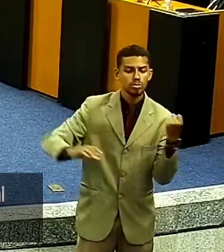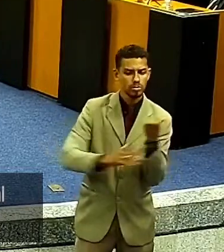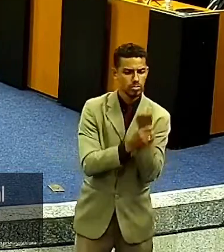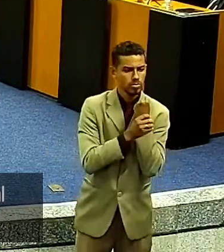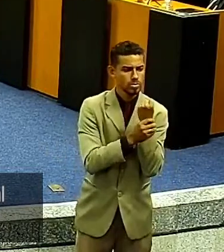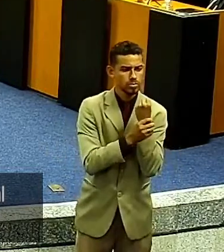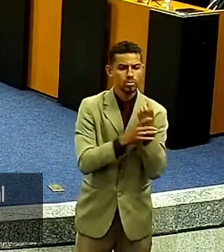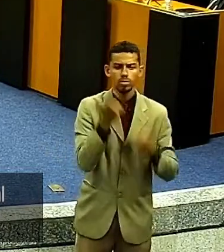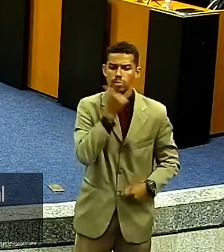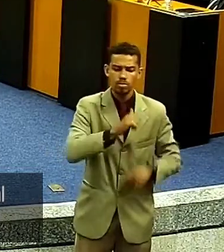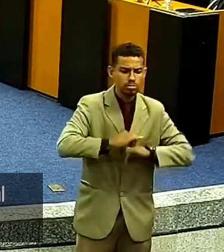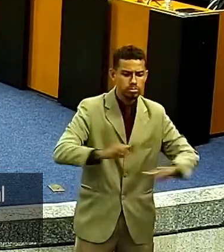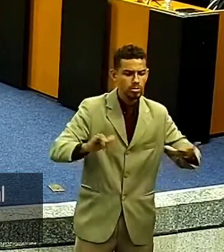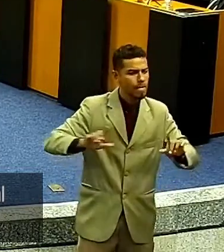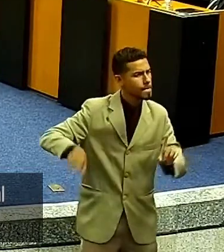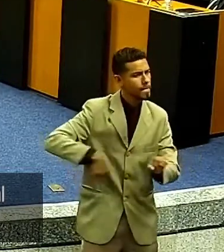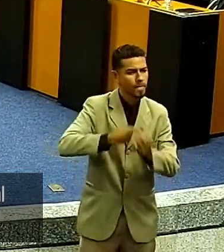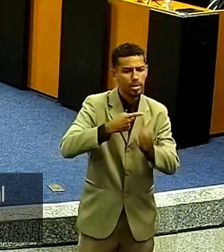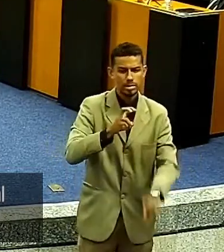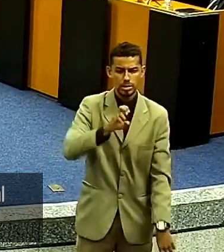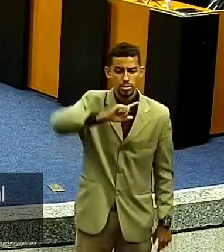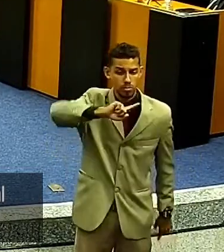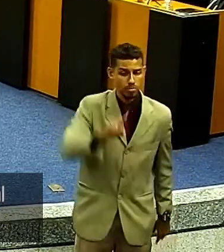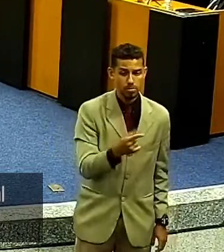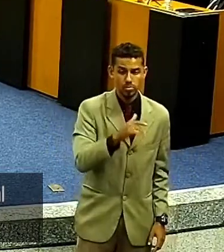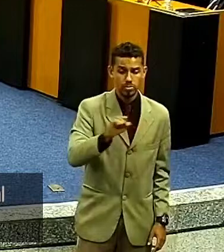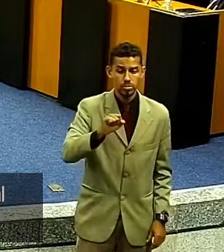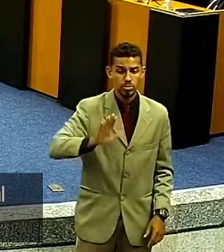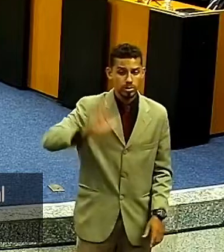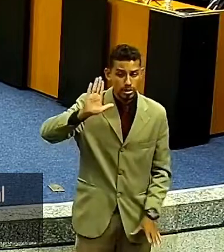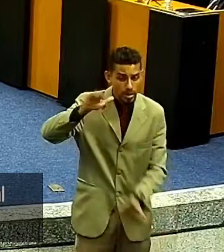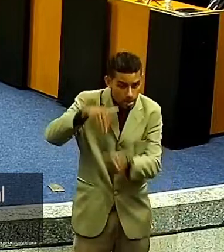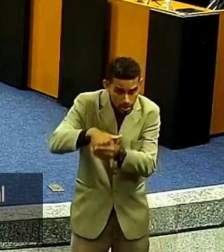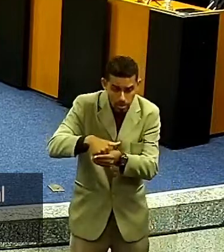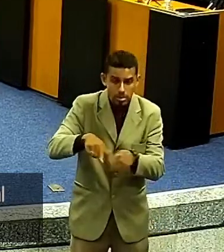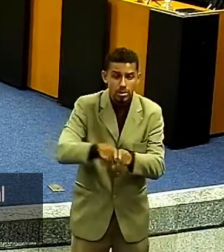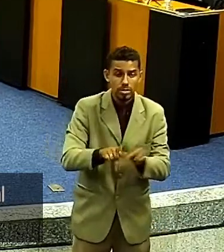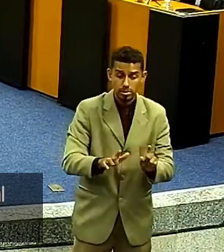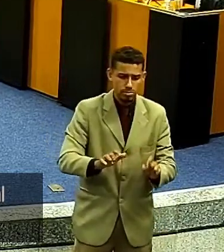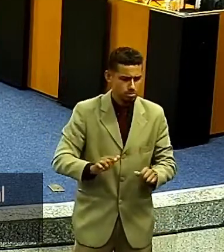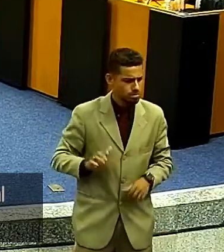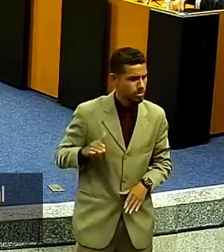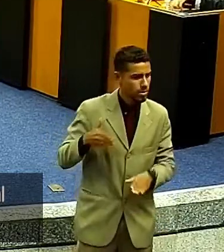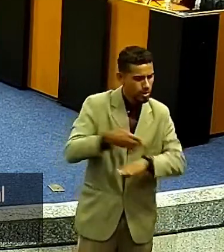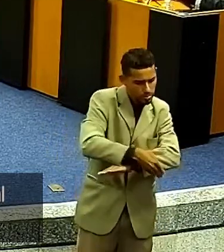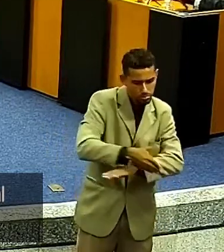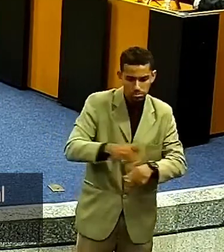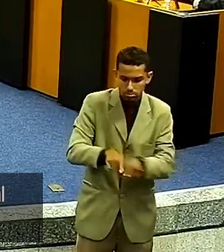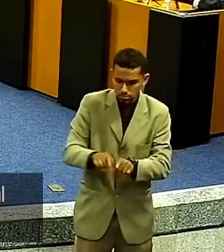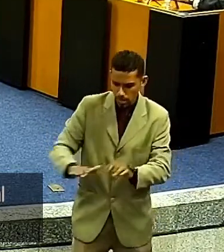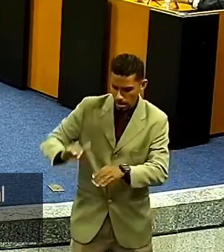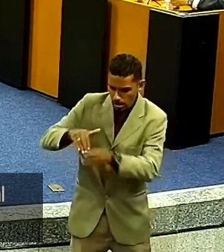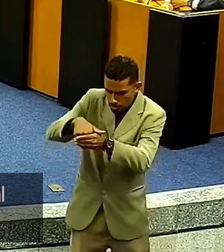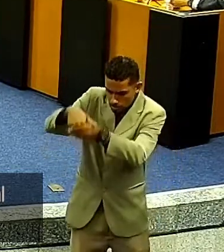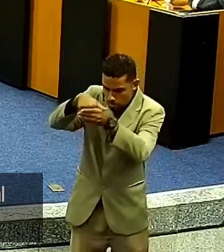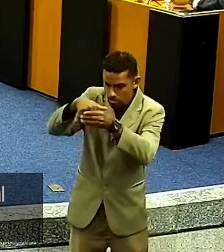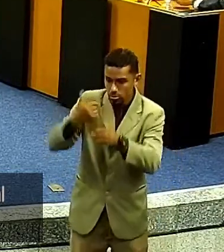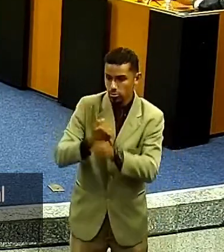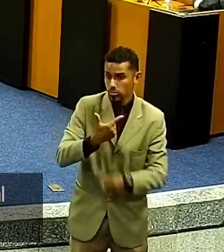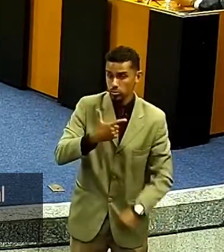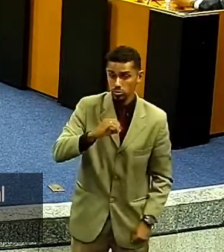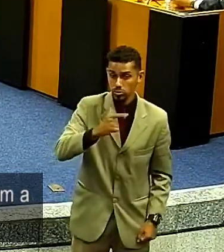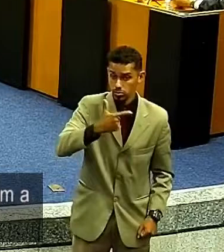voz Como dito de mais de 5 milhões de eleitores maranhense aptos a irem às urnas nas eleições municipais de